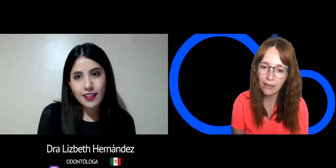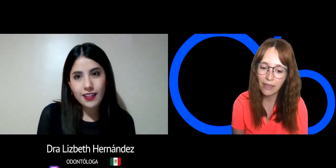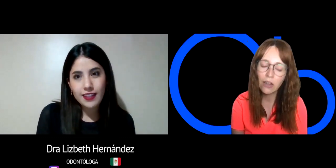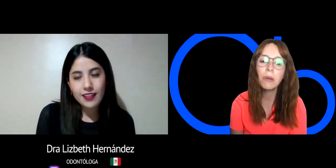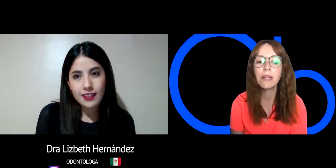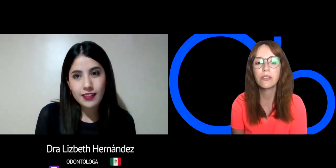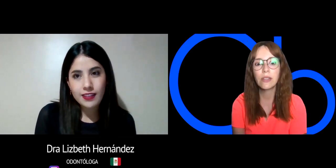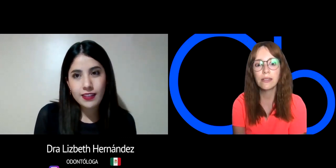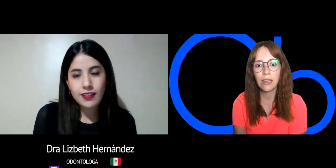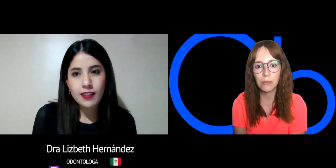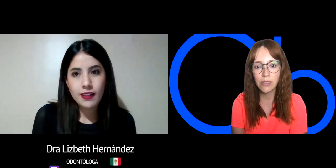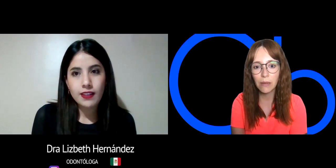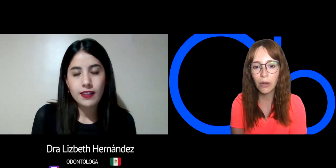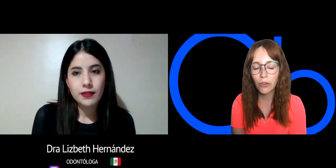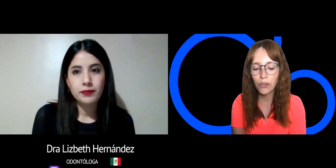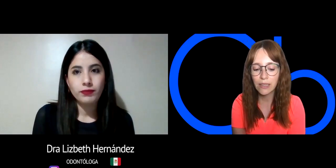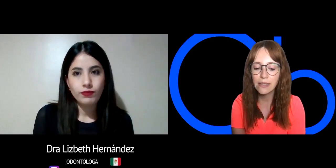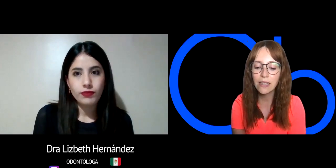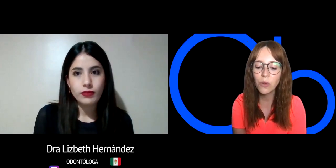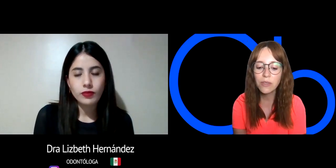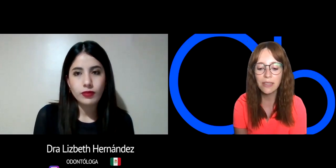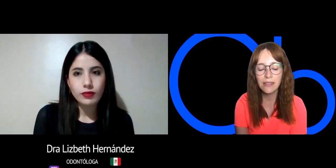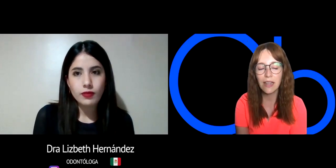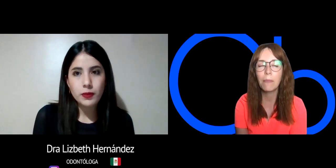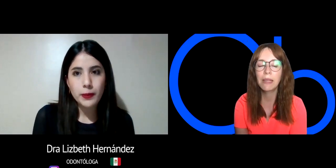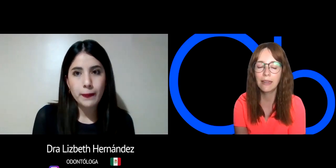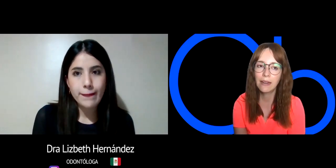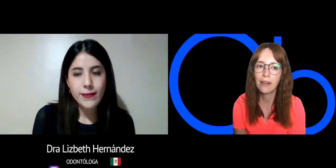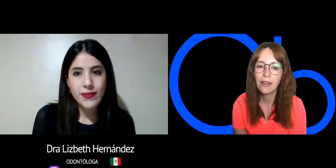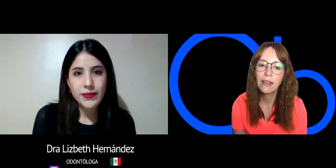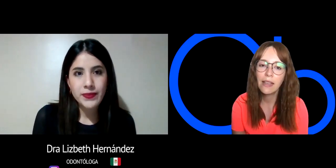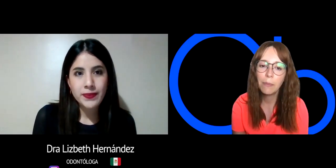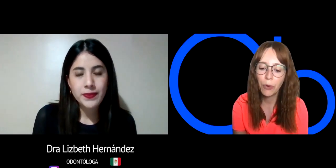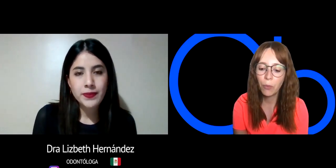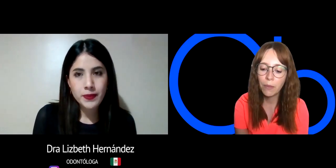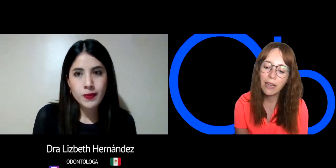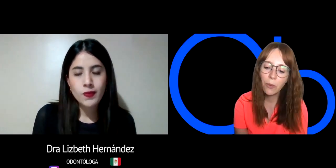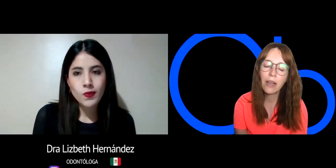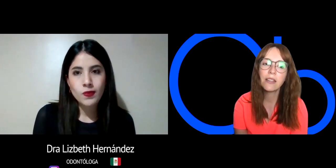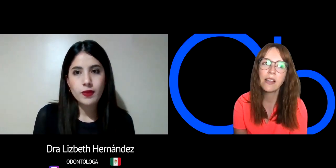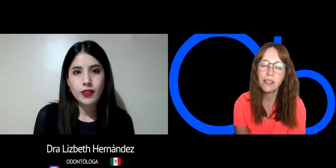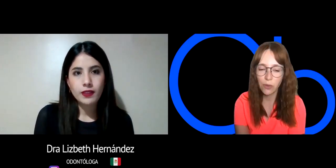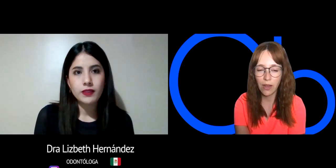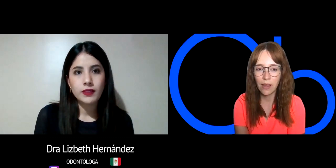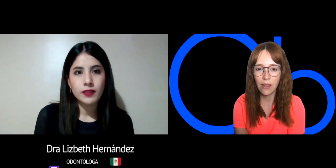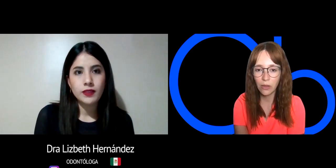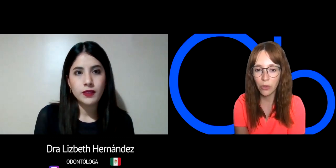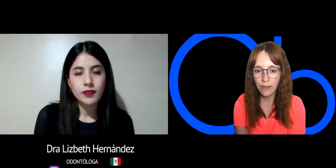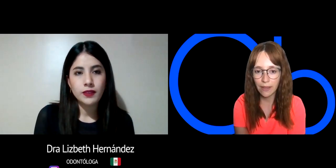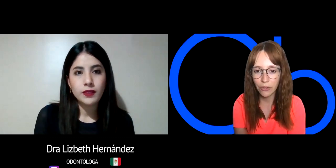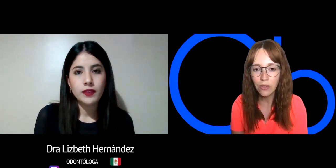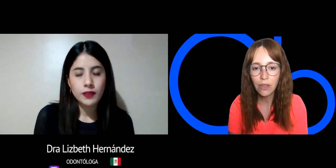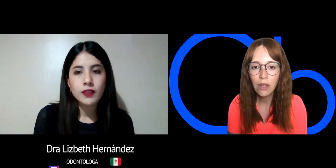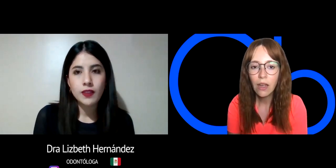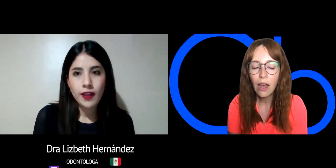a platicarlo me pareció que tenemos que saberlo todos los dentistas. Tú eres una dentista mexicana que promueve el lenguaje